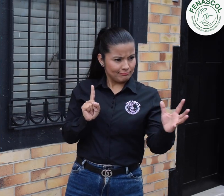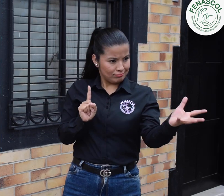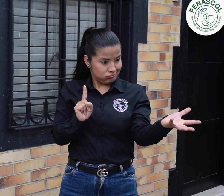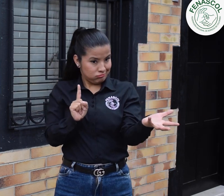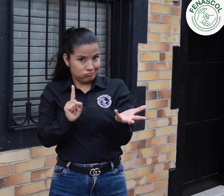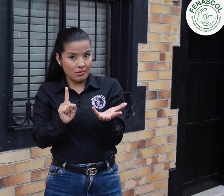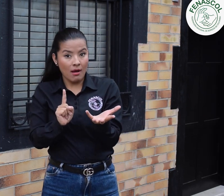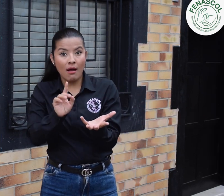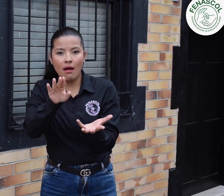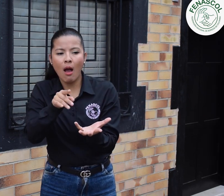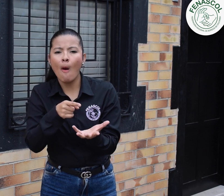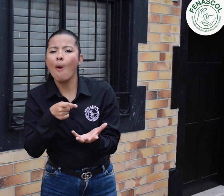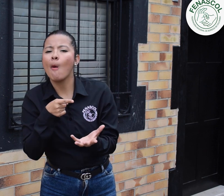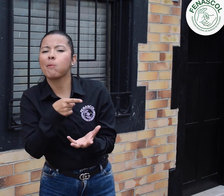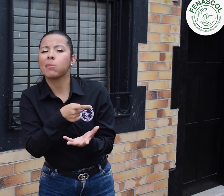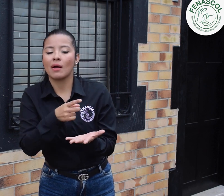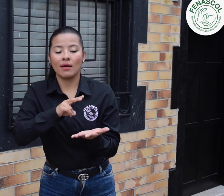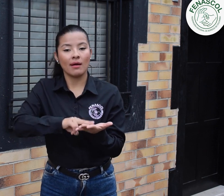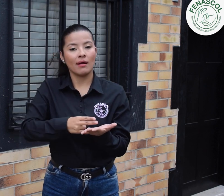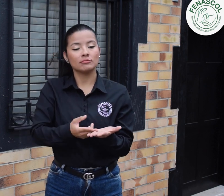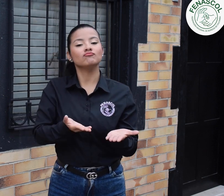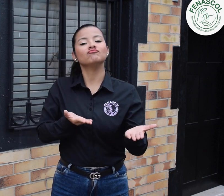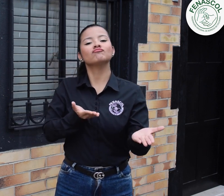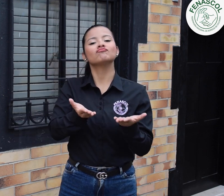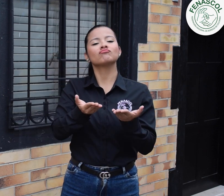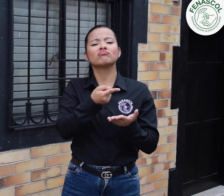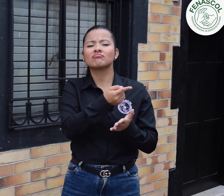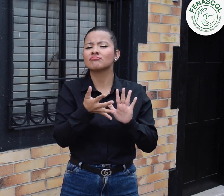Pérez y la intérprete Jenny